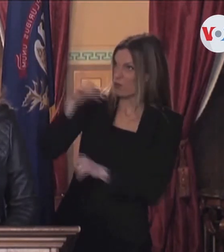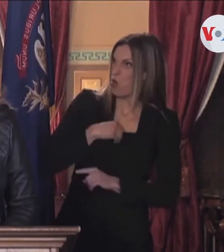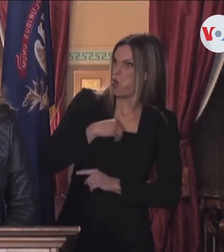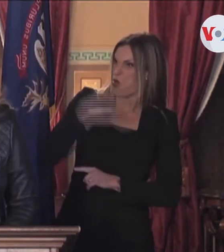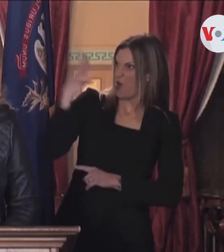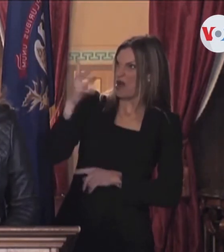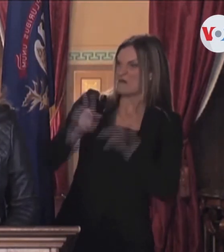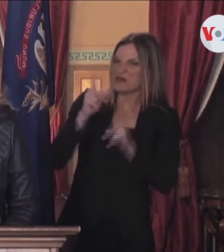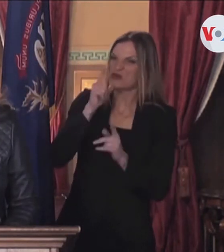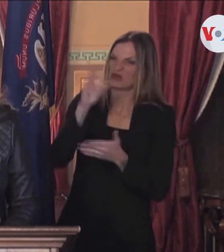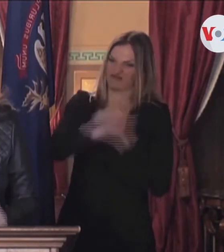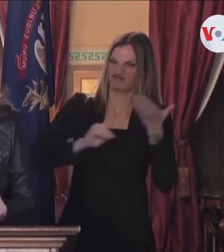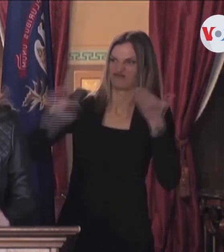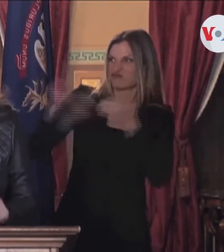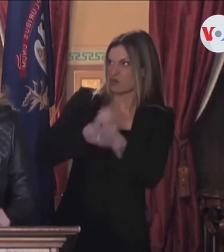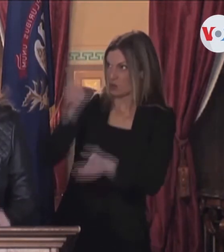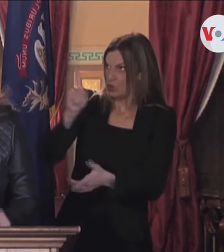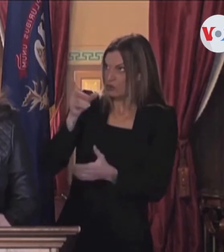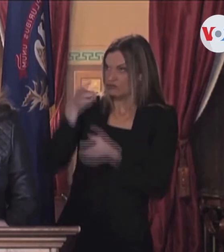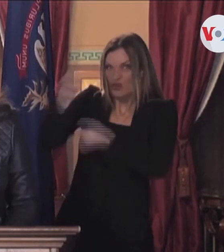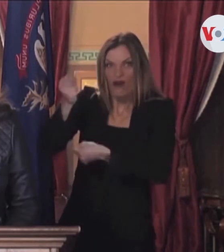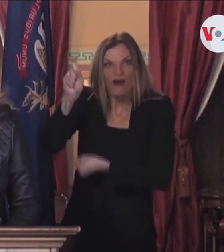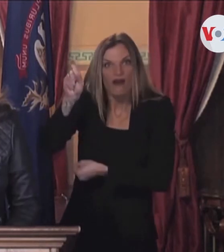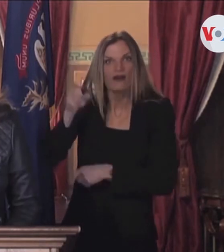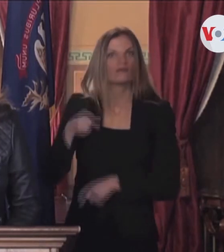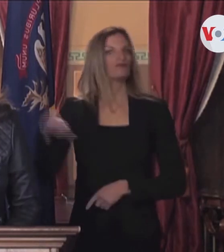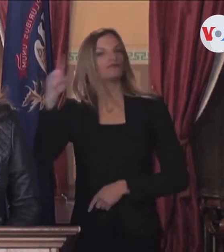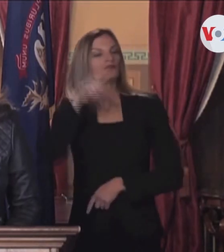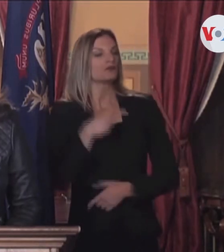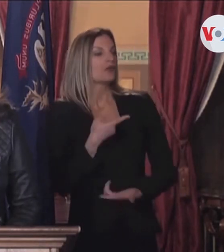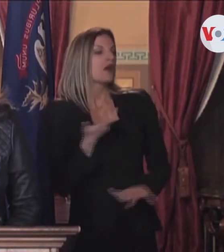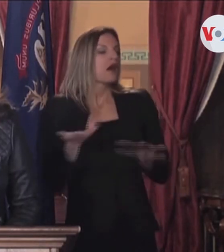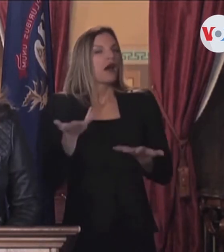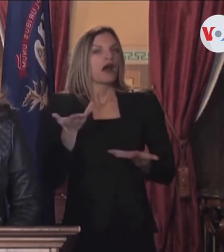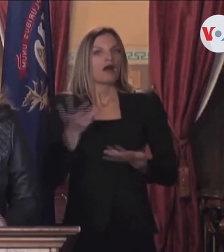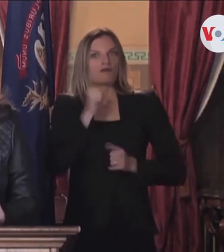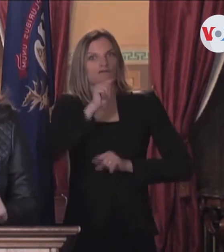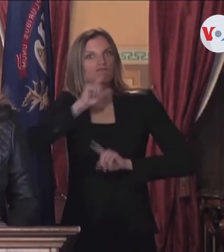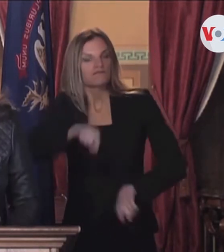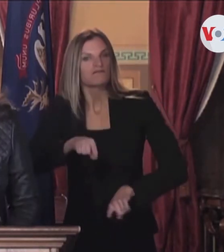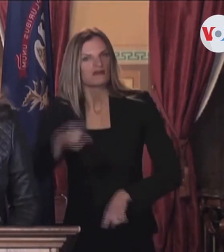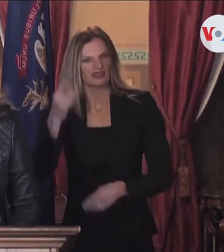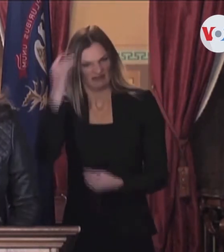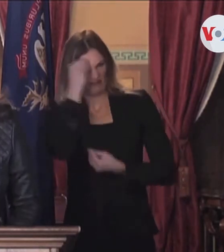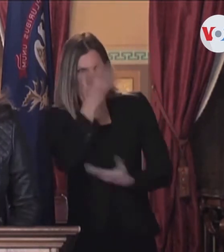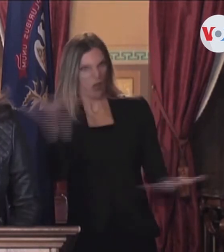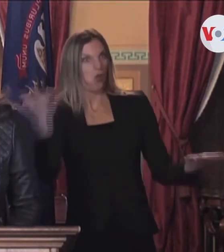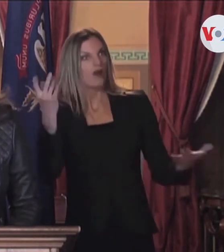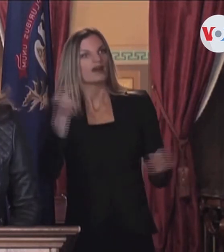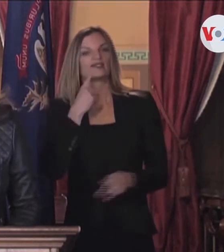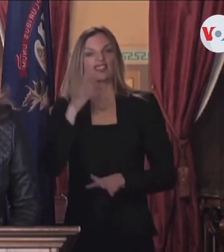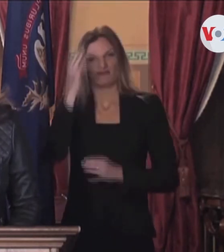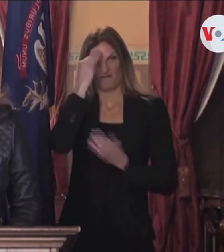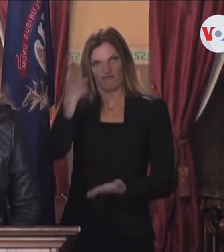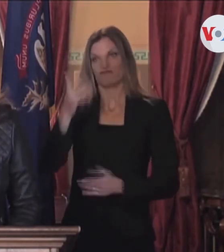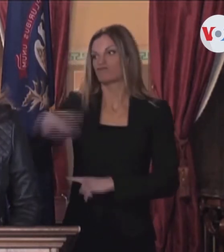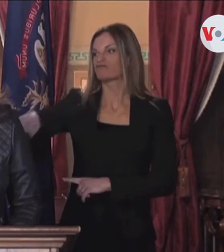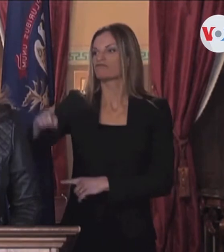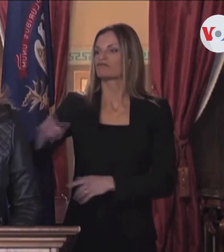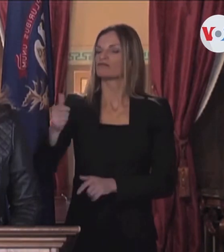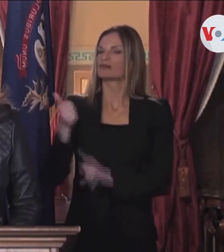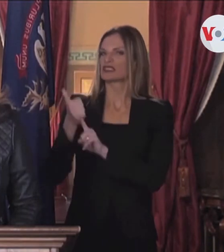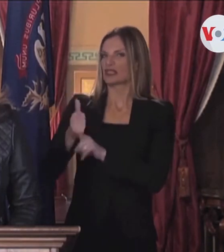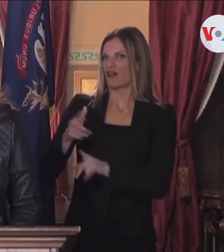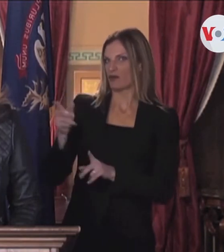blancos y a los grupos de odio como estos dos grupos de milicias de michigan retroceden y le espera en el estilo retrocedan y